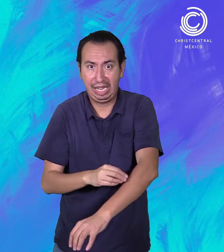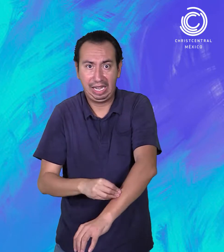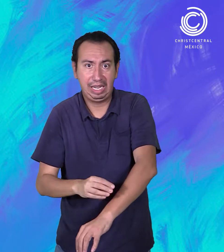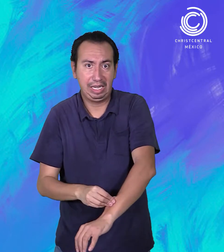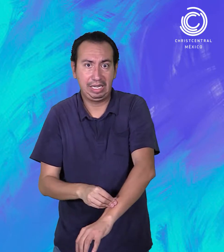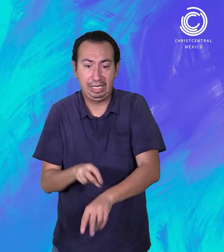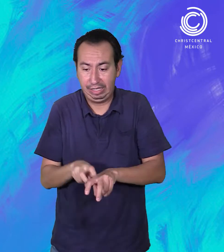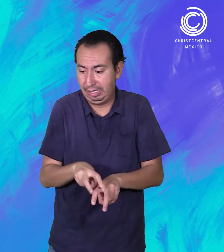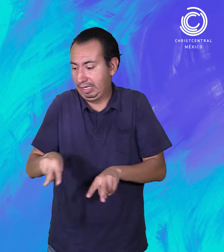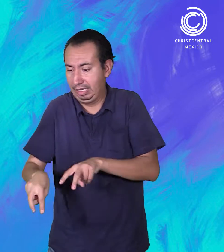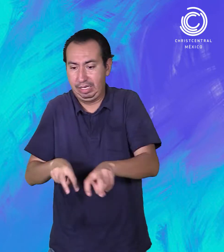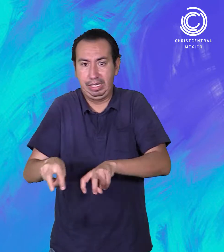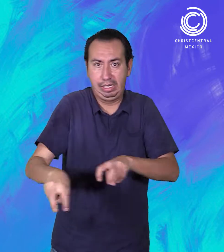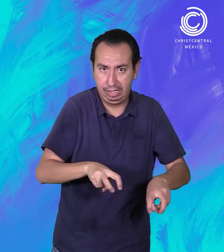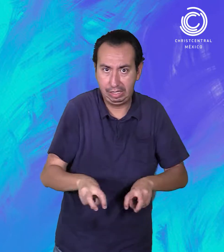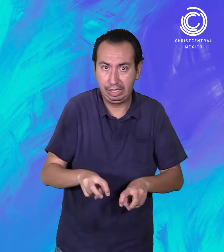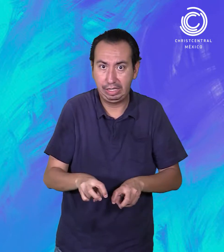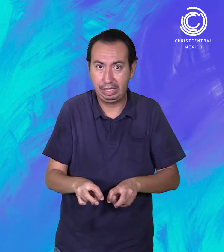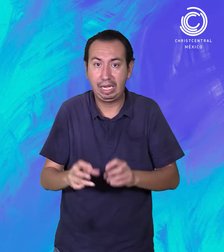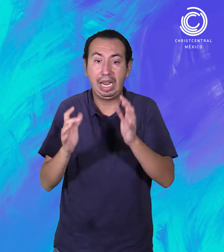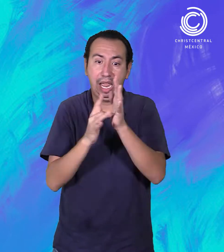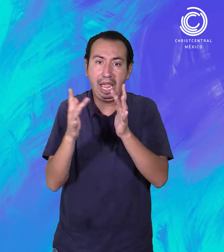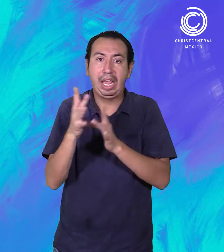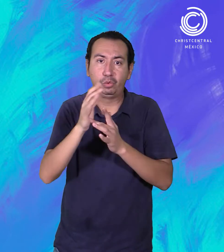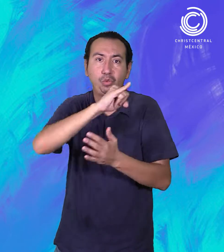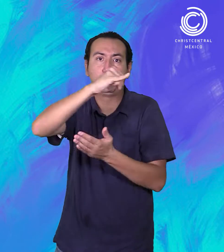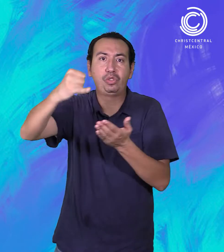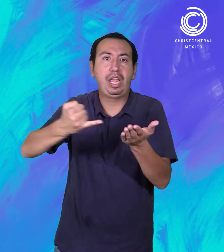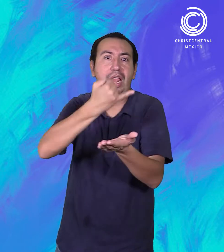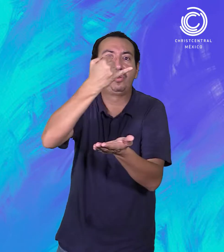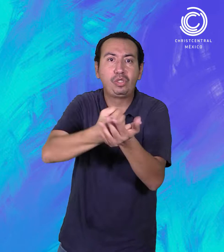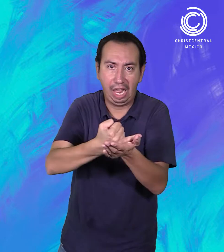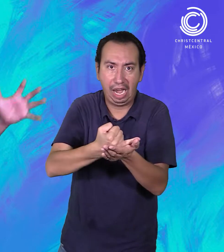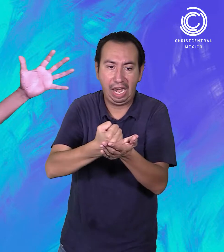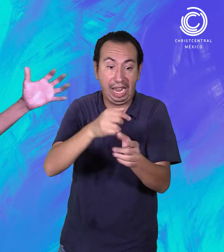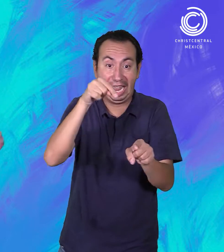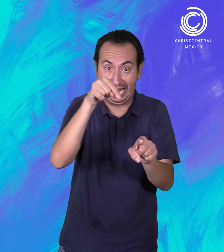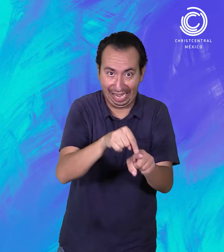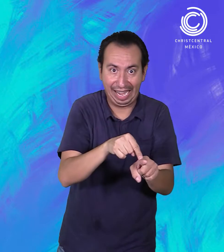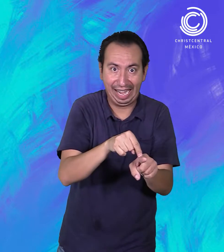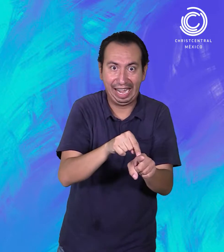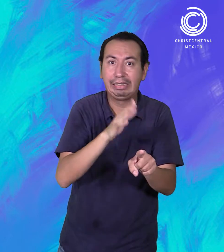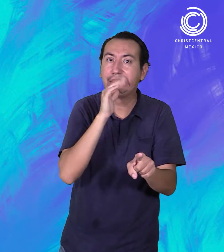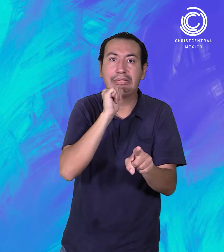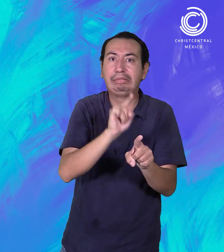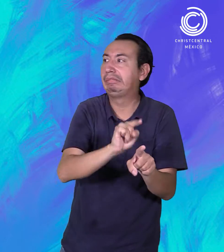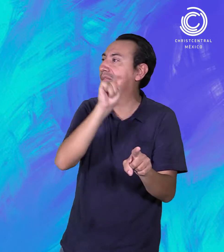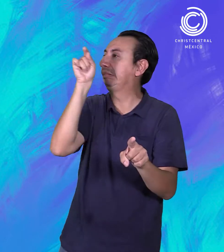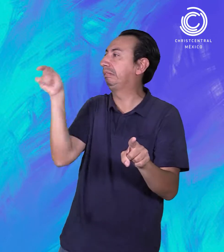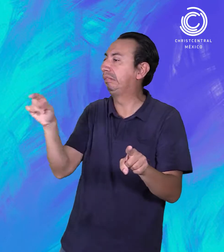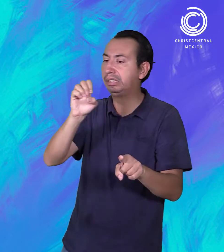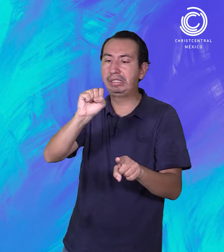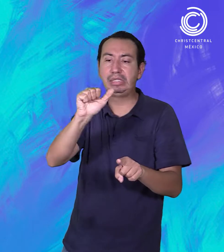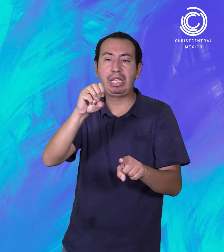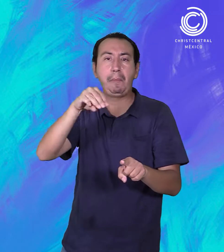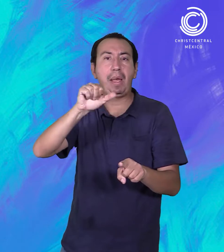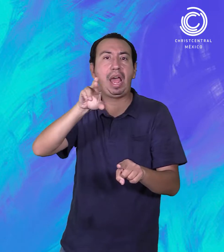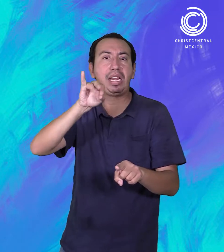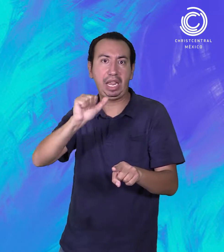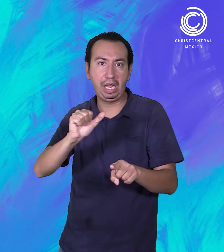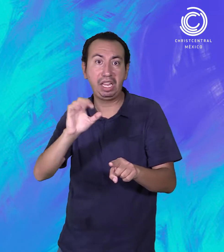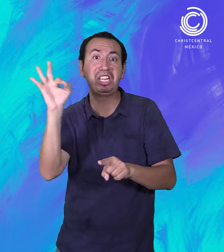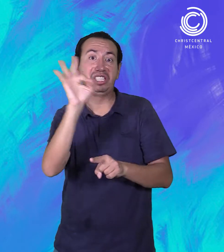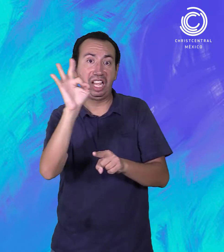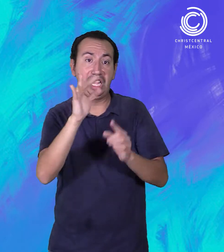la vez. Si Jesús estaba en Jerusalén, no podría estar en Samaria. Si Jesús estuviera con nosotros aquí en